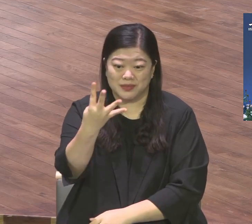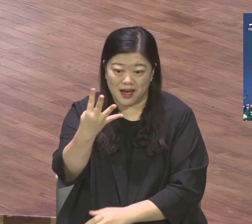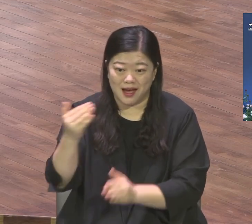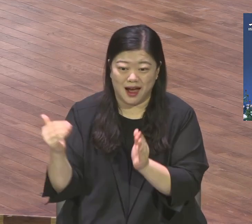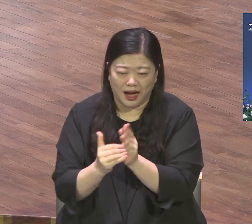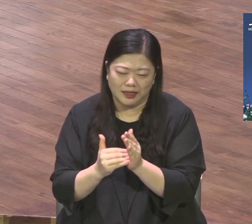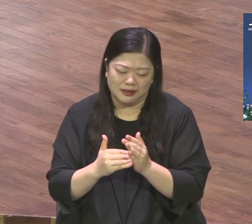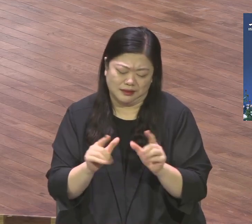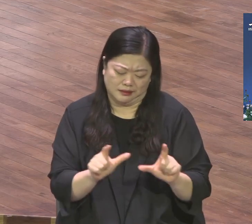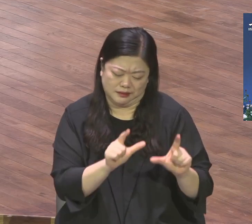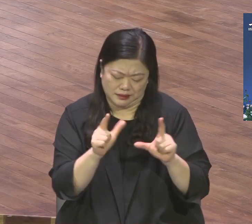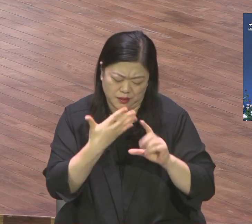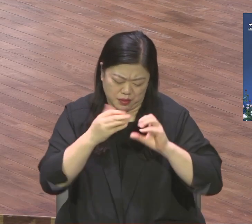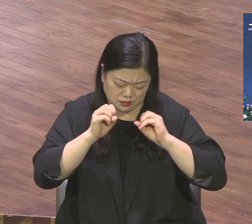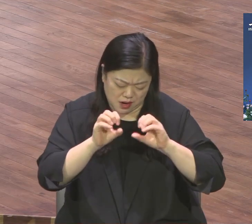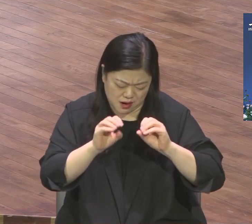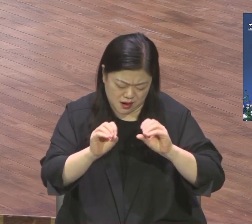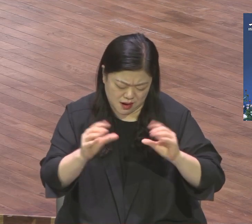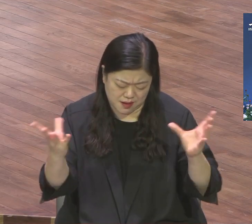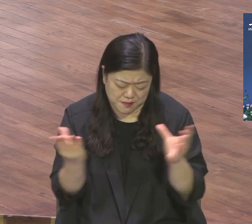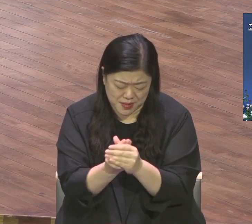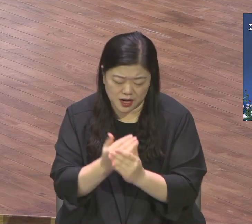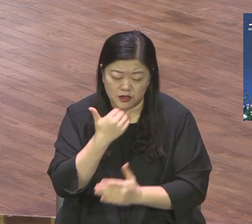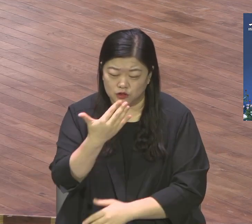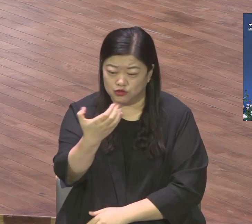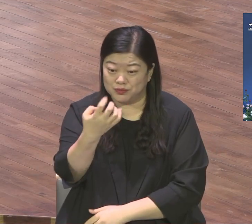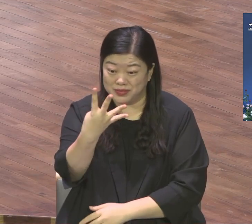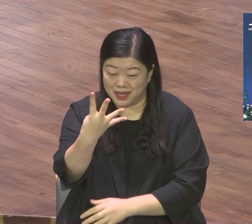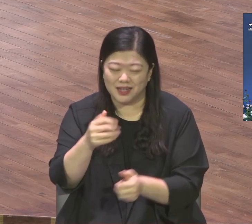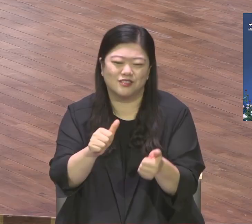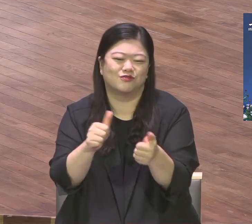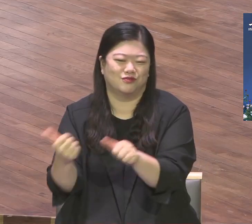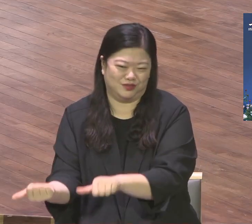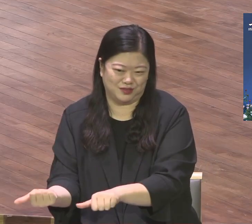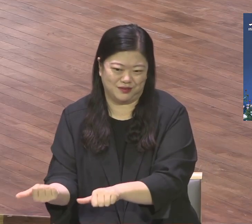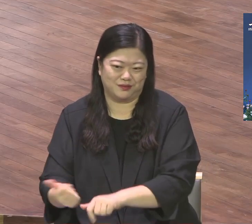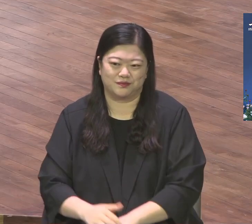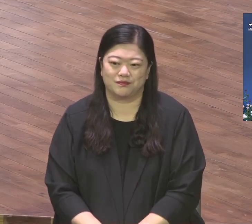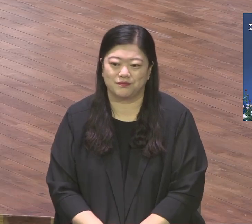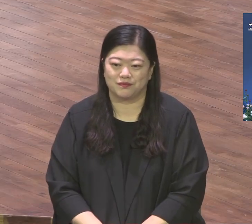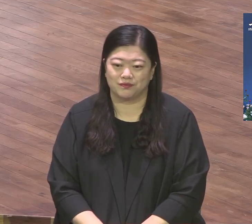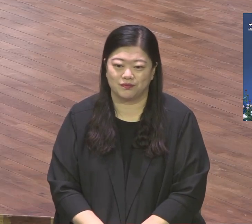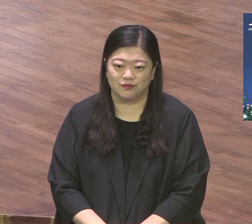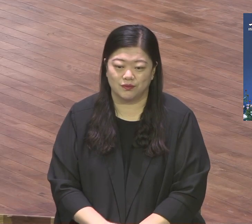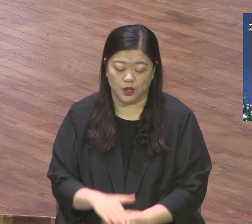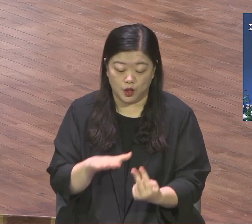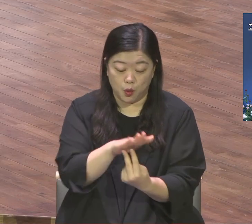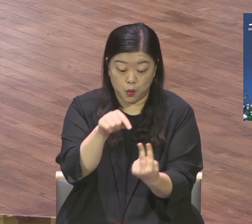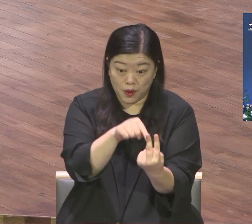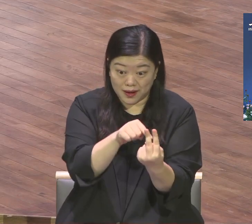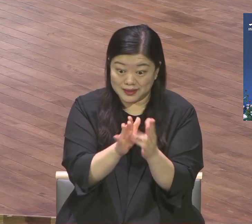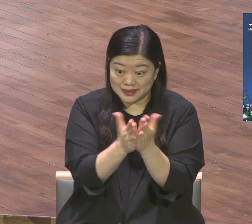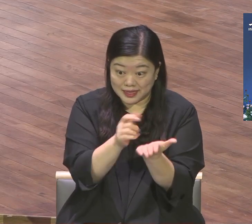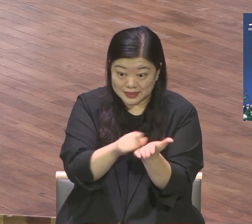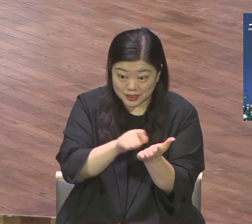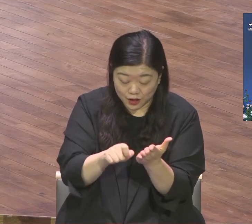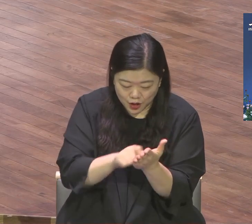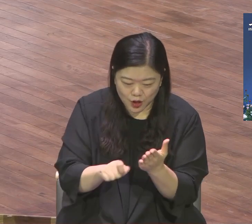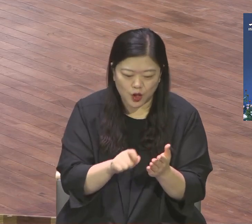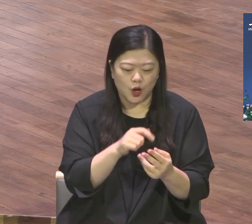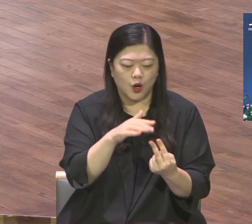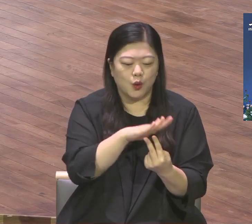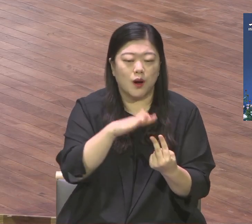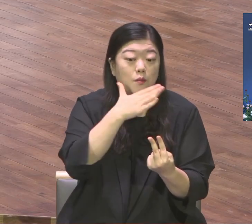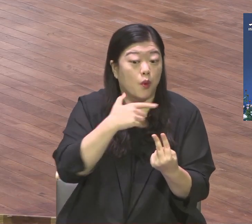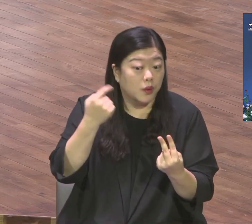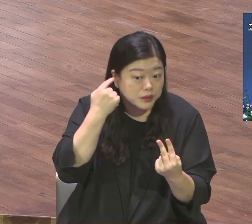보여준 제자입니다. 사도 요한은 요한 1, 2, 3서 또 요한 복음, 요한 계시록을